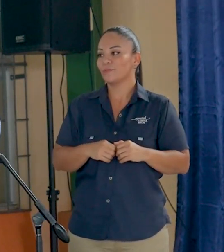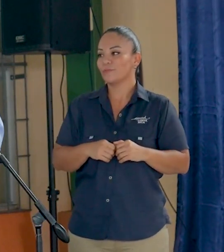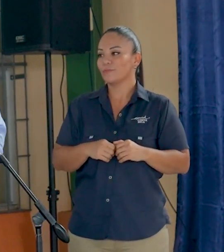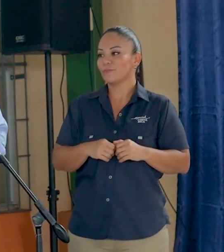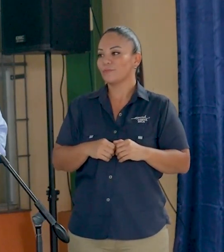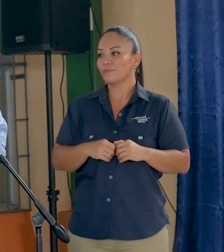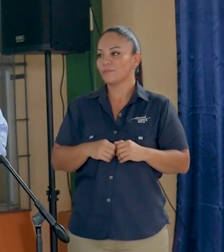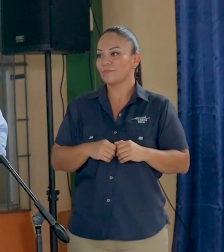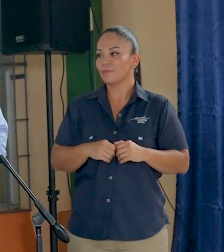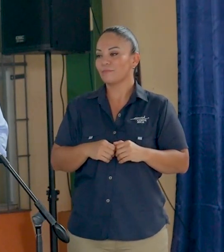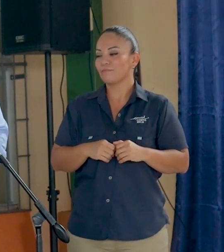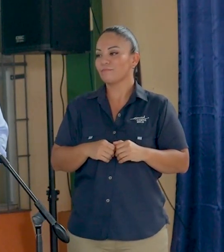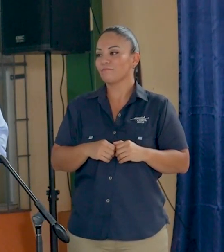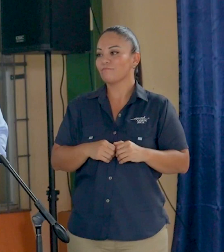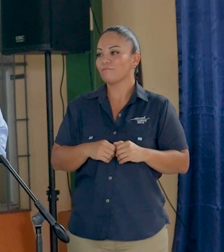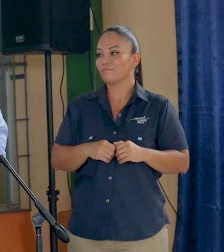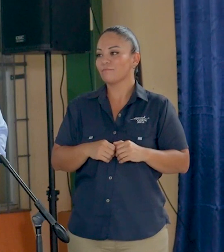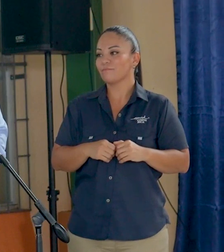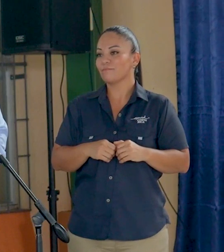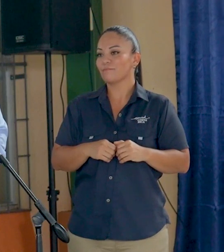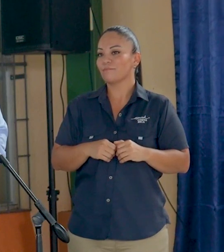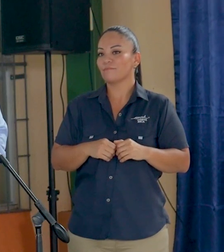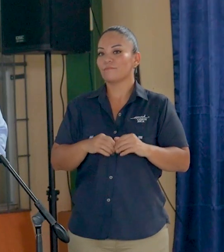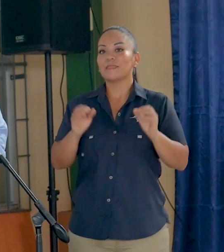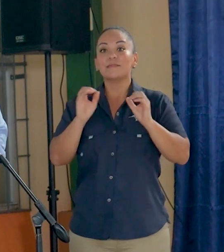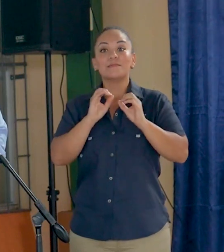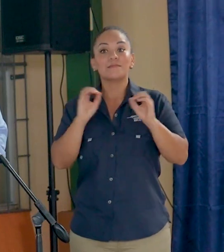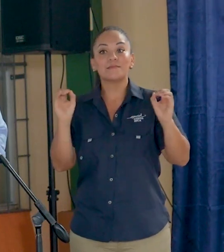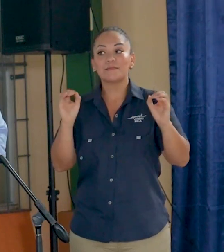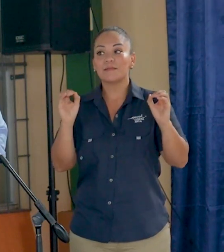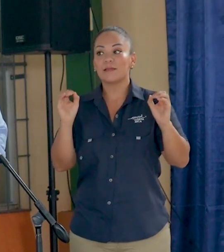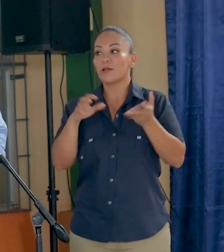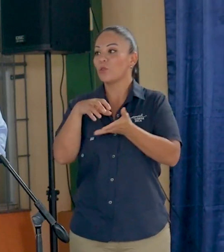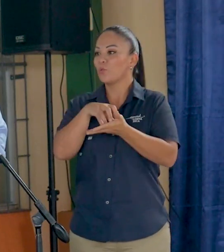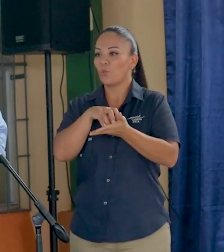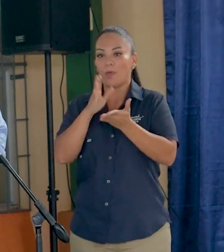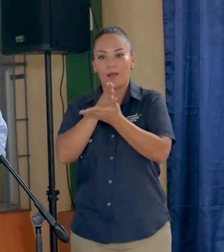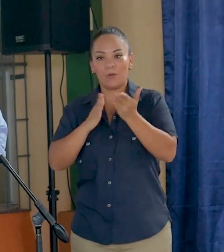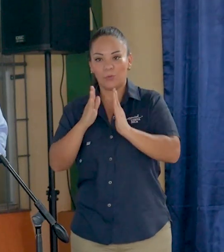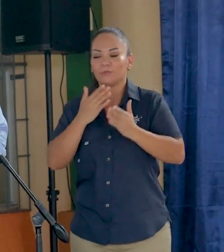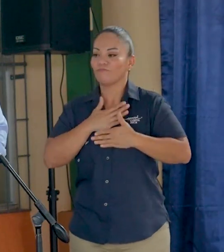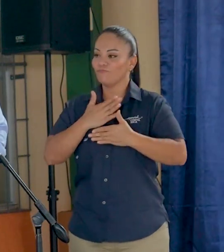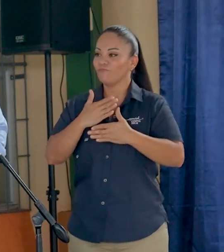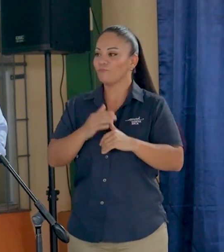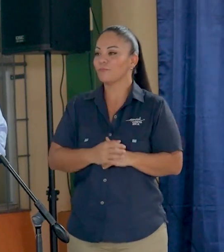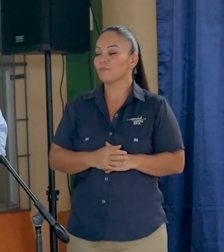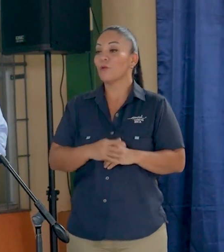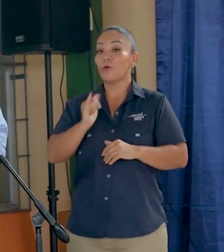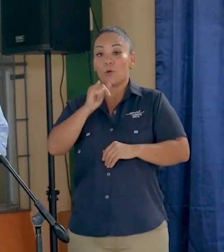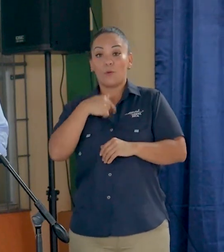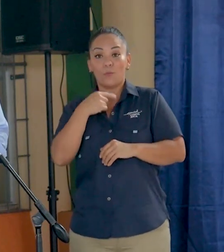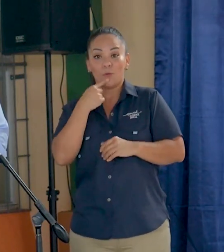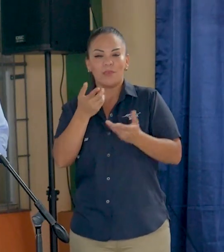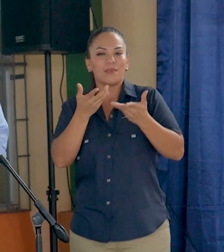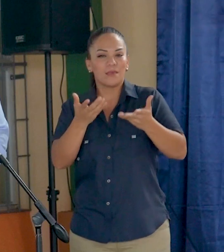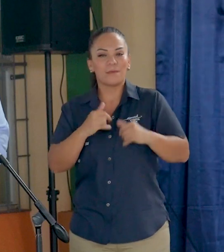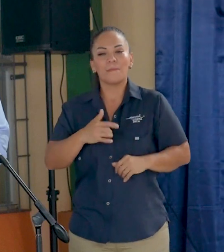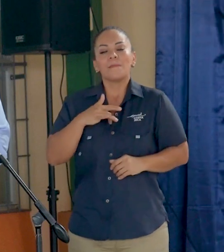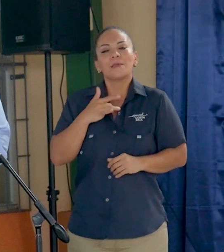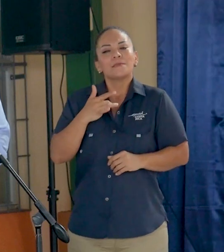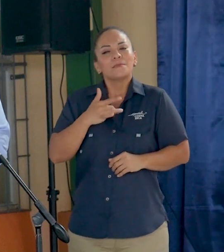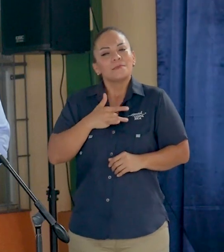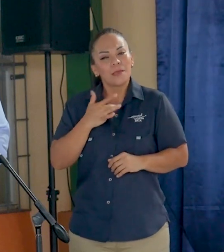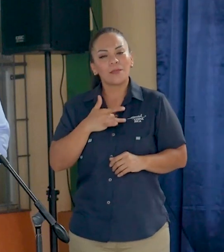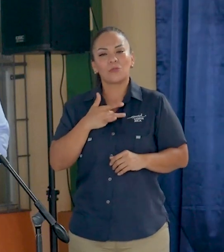sin reparo ni duda alguna. Como dije, me